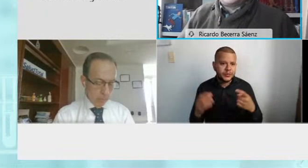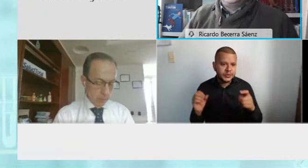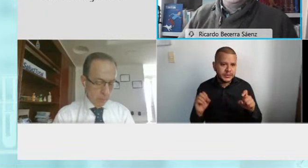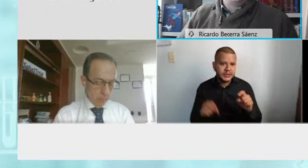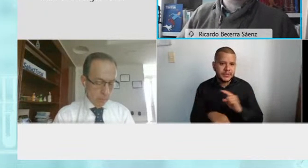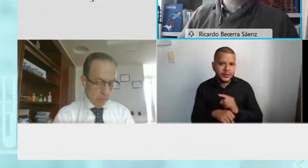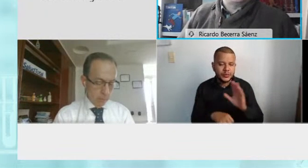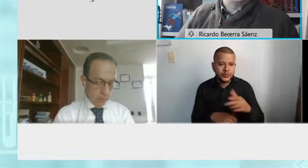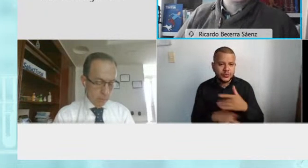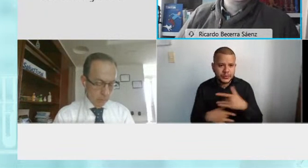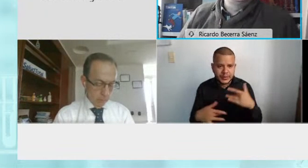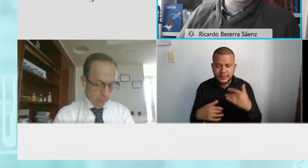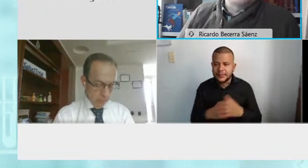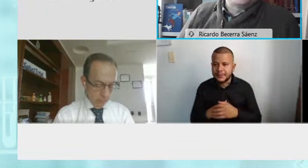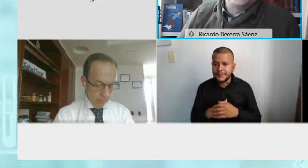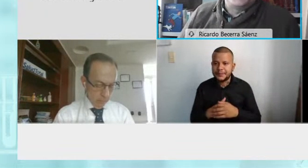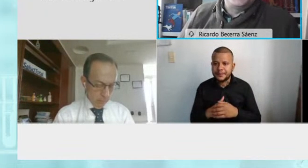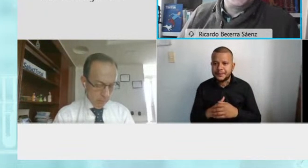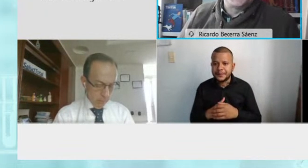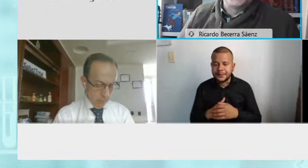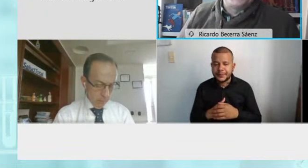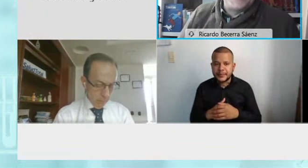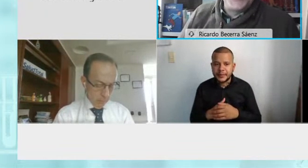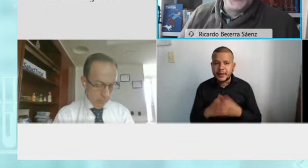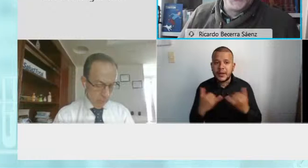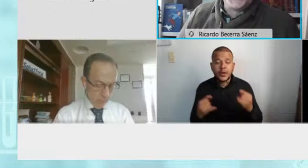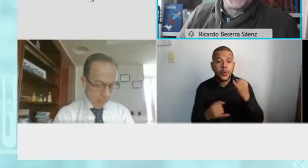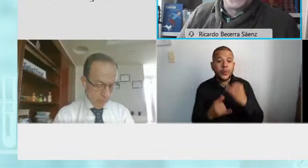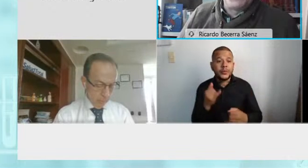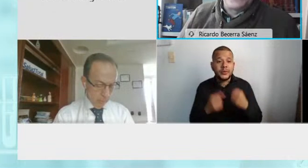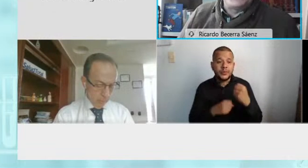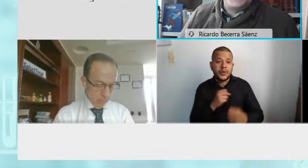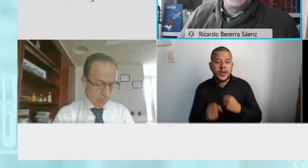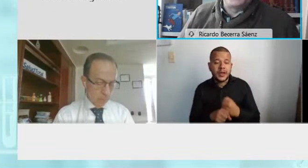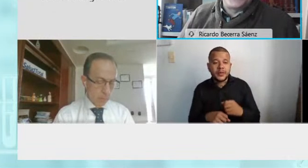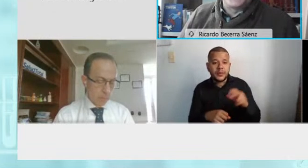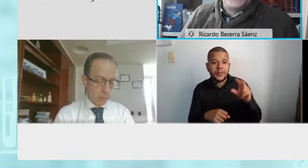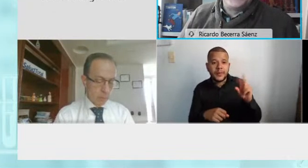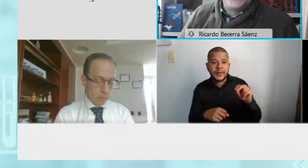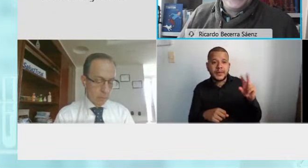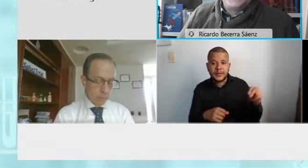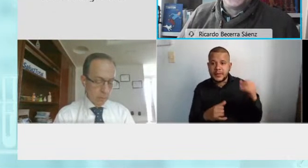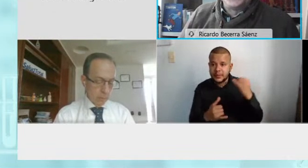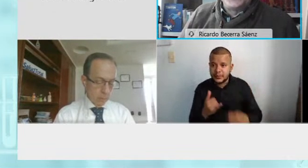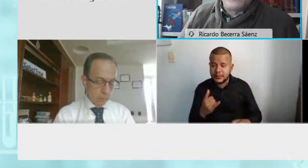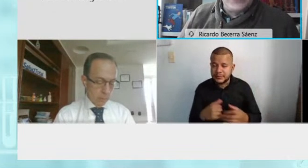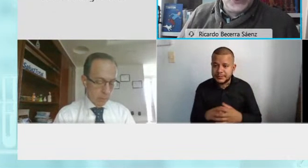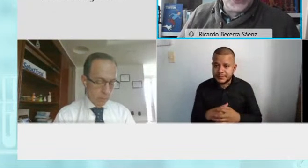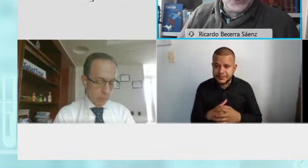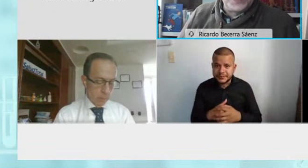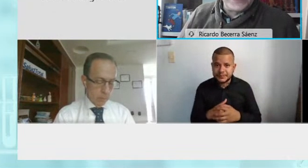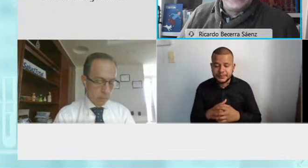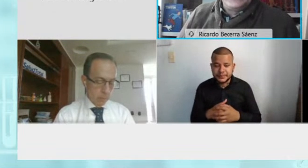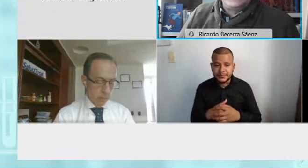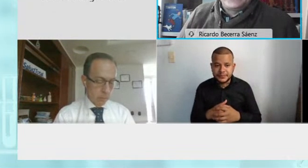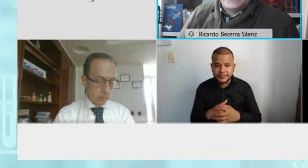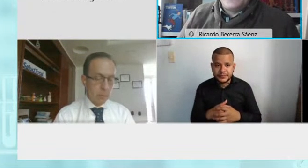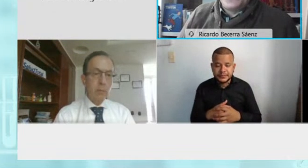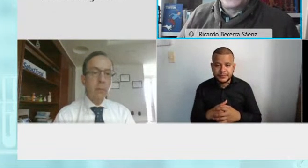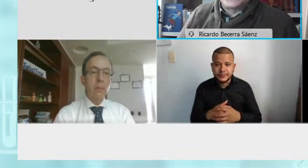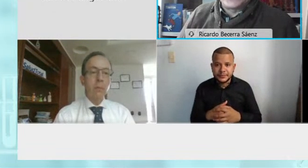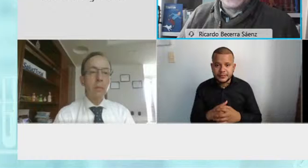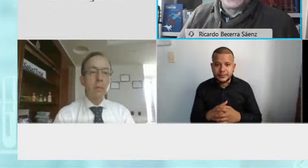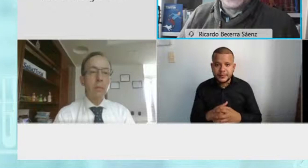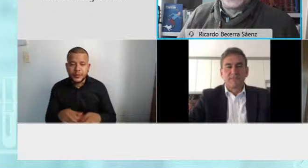de la salud, nuestra última edición. Perdón. Del año 2020, esperando que el 2021 pues